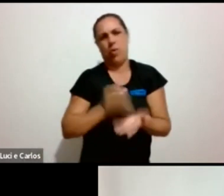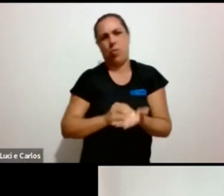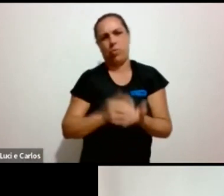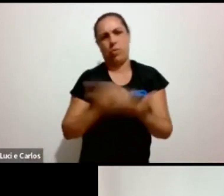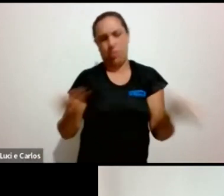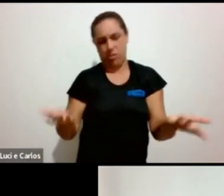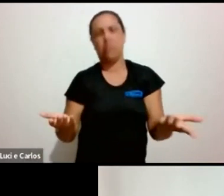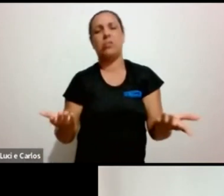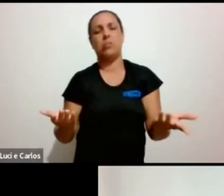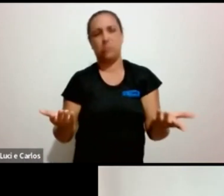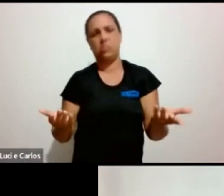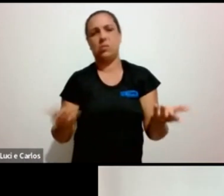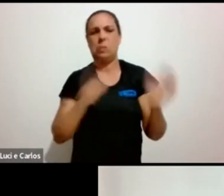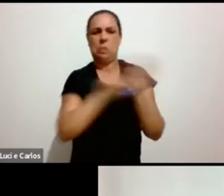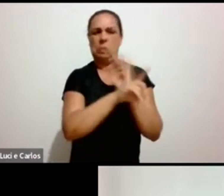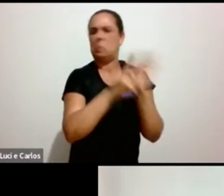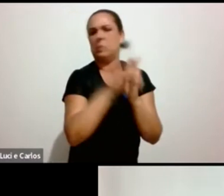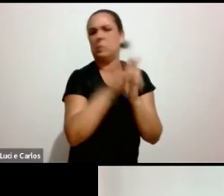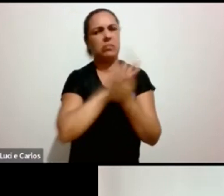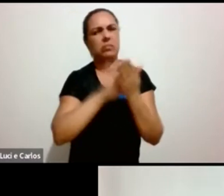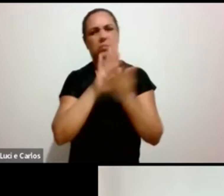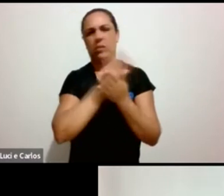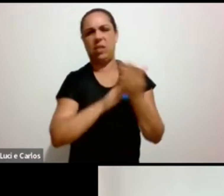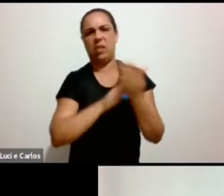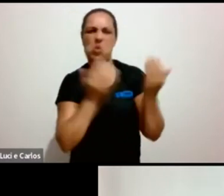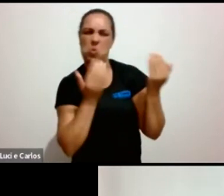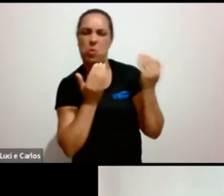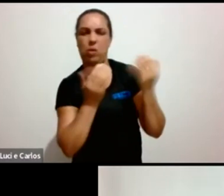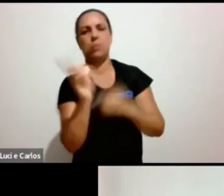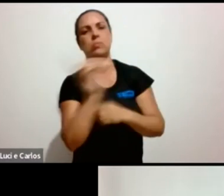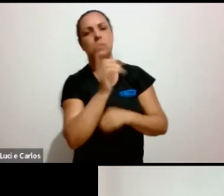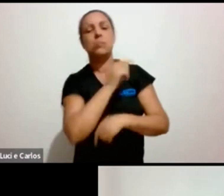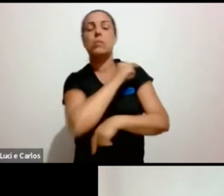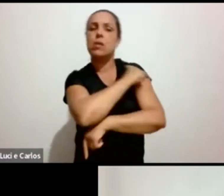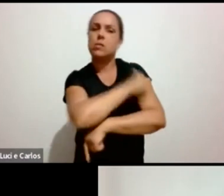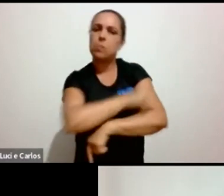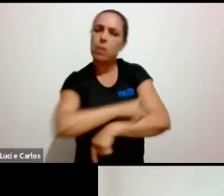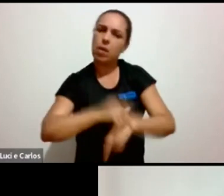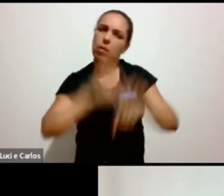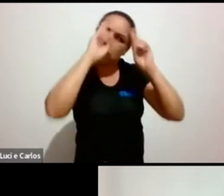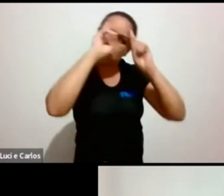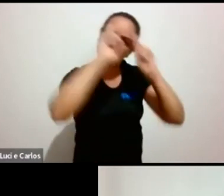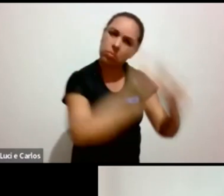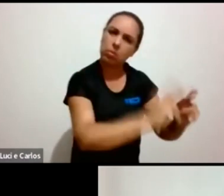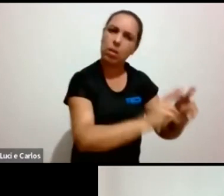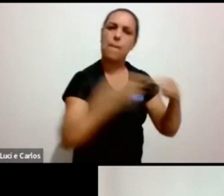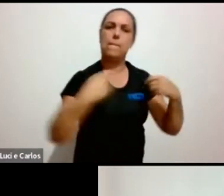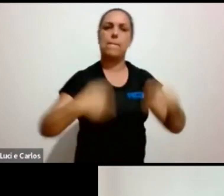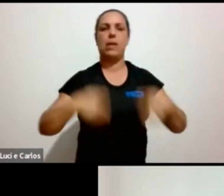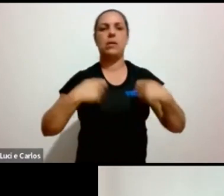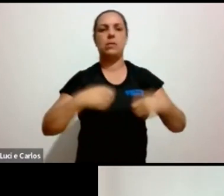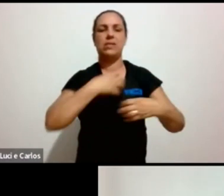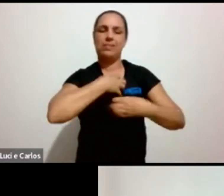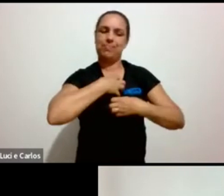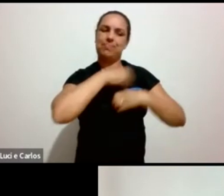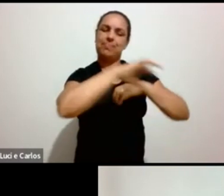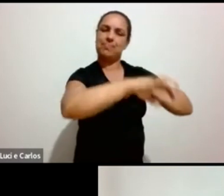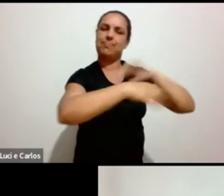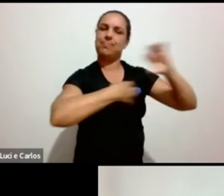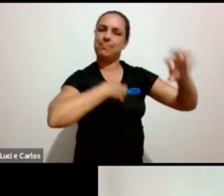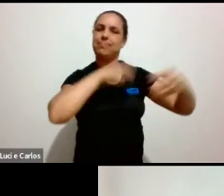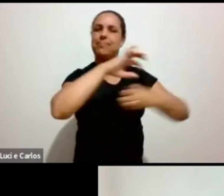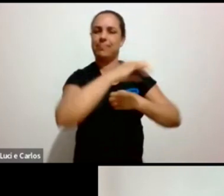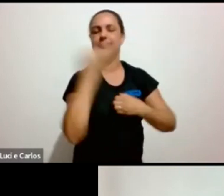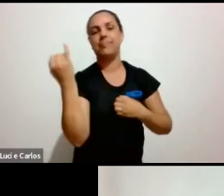Então, por esse fato, nós devemos respeitar, né? E ter um pouco de empatia, né? O tratamento que eu